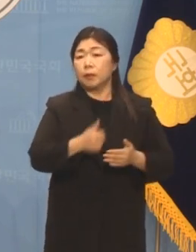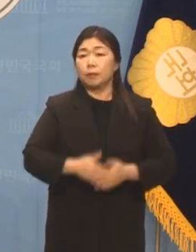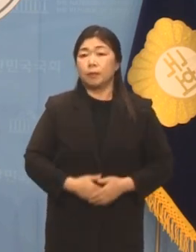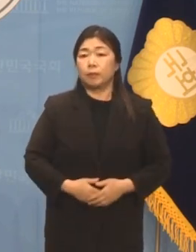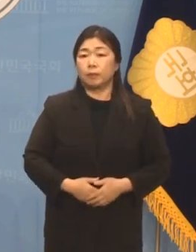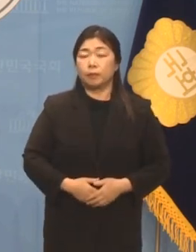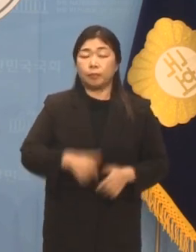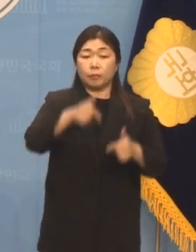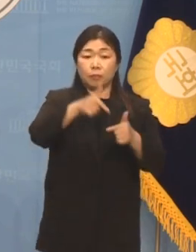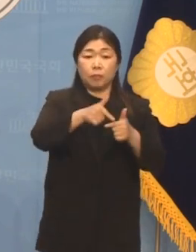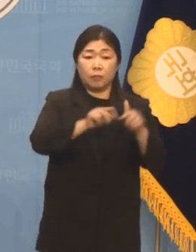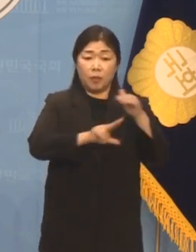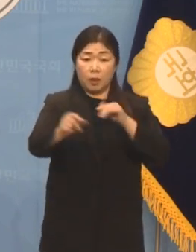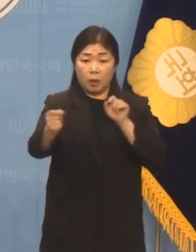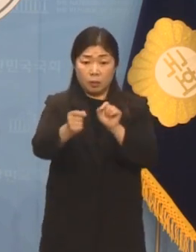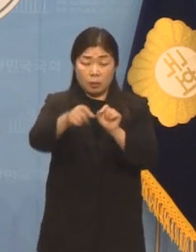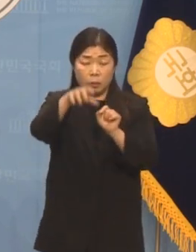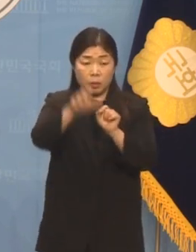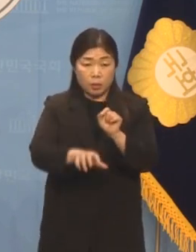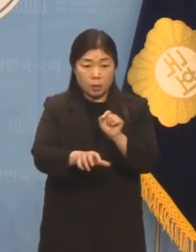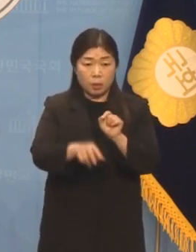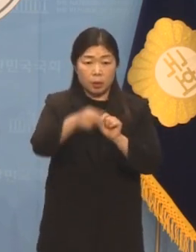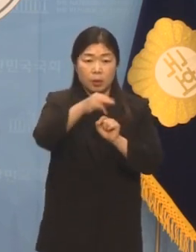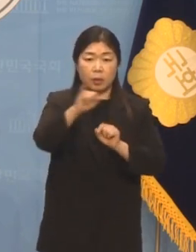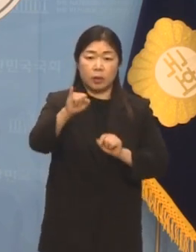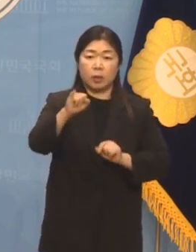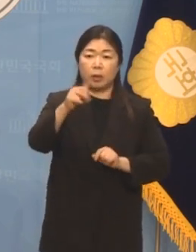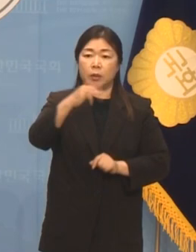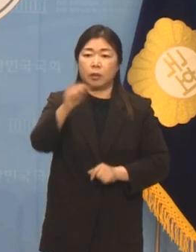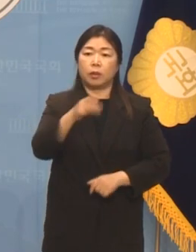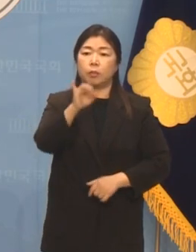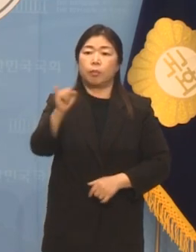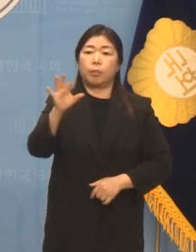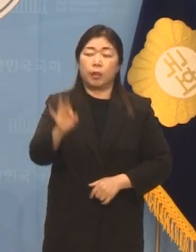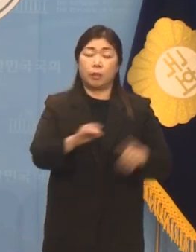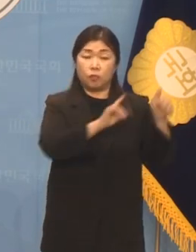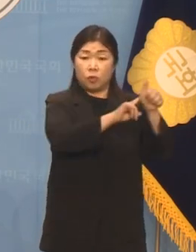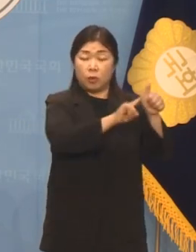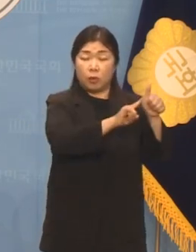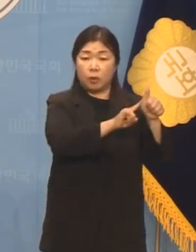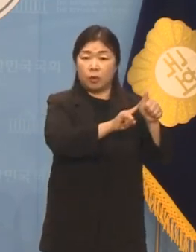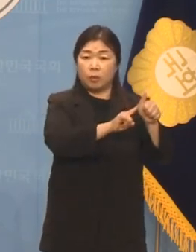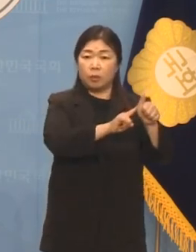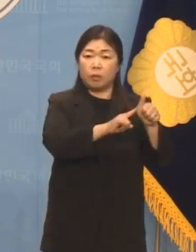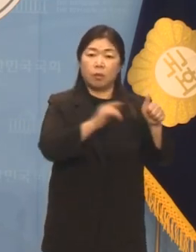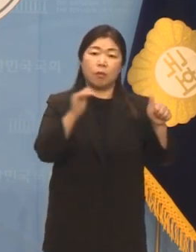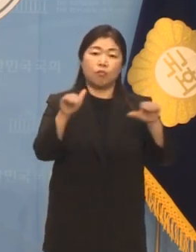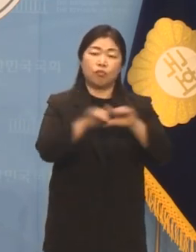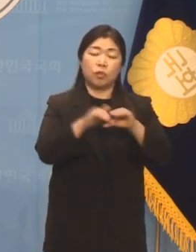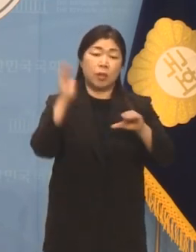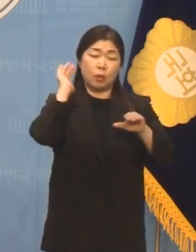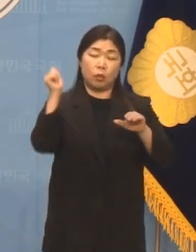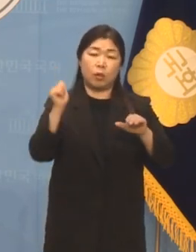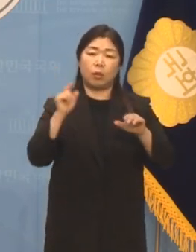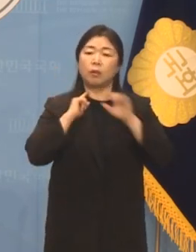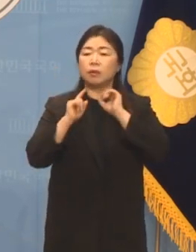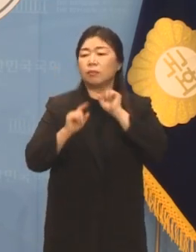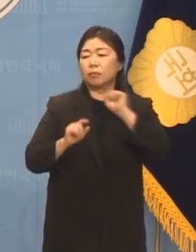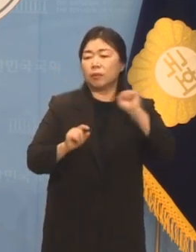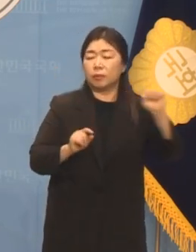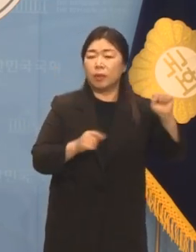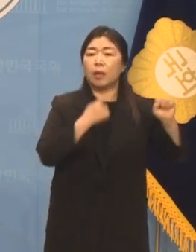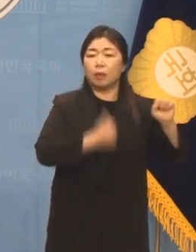강남역 등지에서 시진핑 주석이 문재인 전 대통령을 목줄을 채워 끌고 다니는 저질